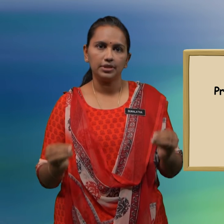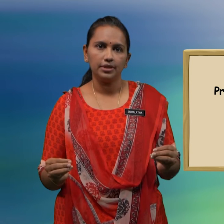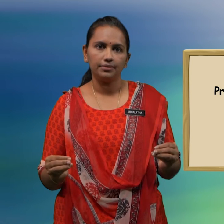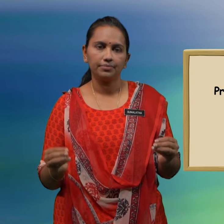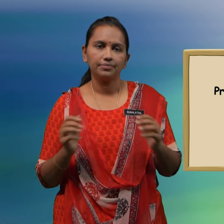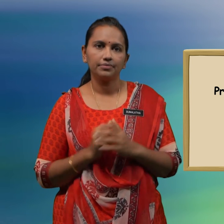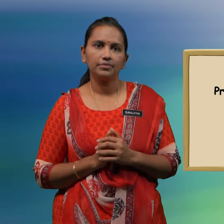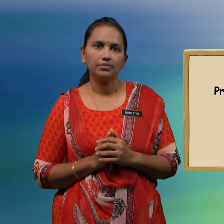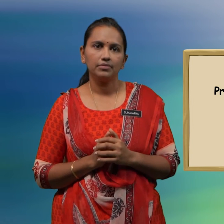manusia?